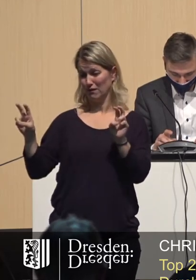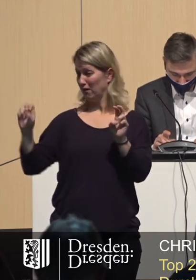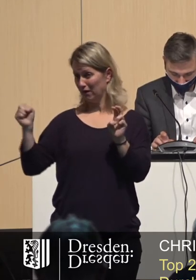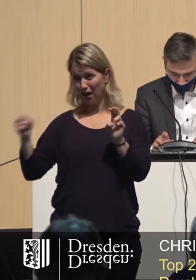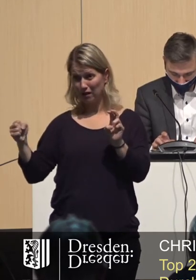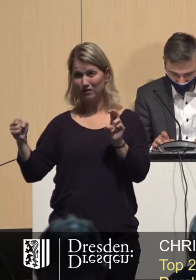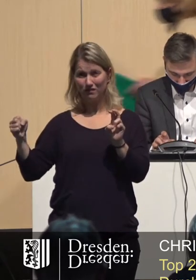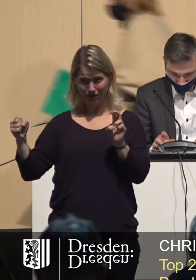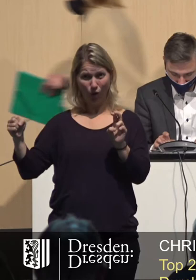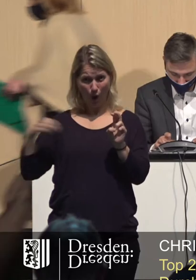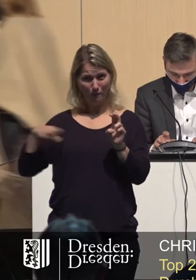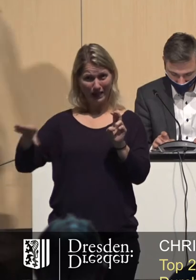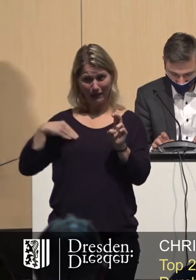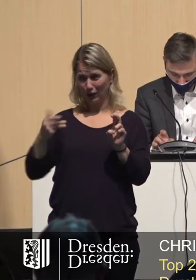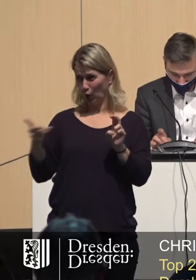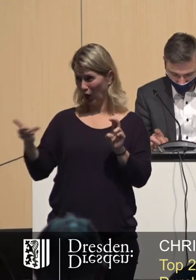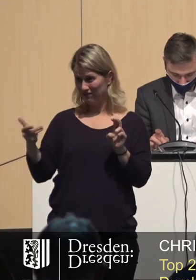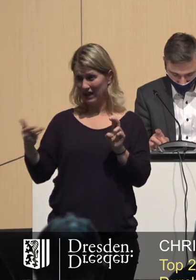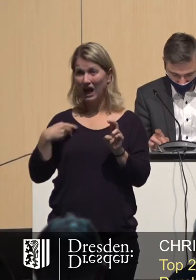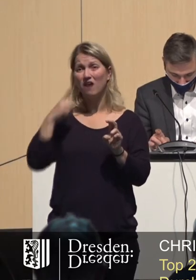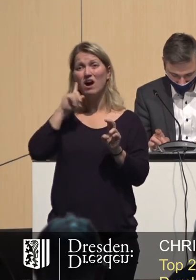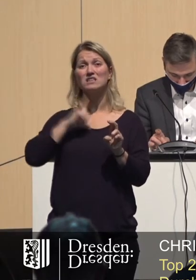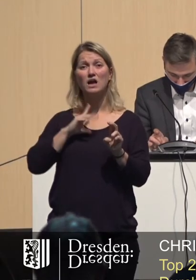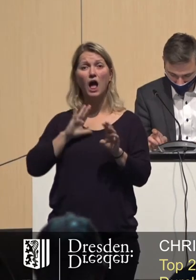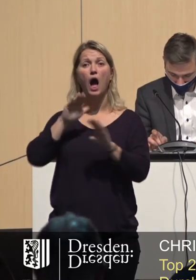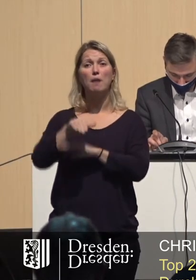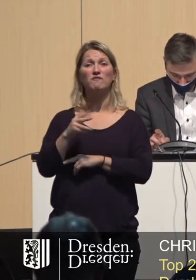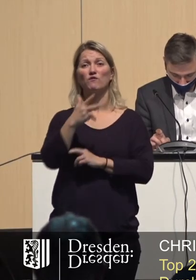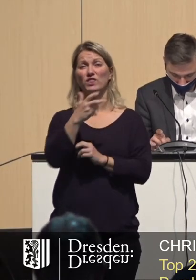meinen Glühwein, den ich eigentlich ab 35 schon nicht mehr trinken